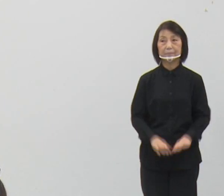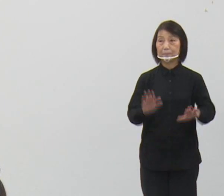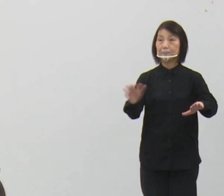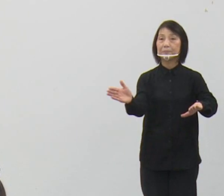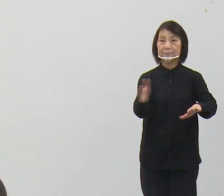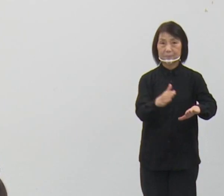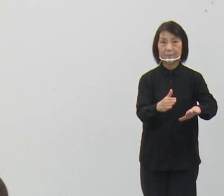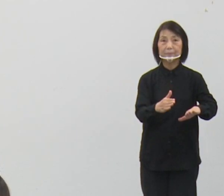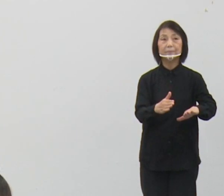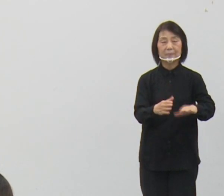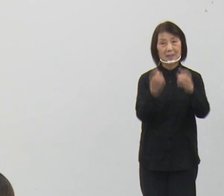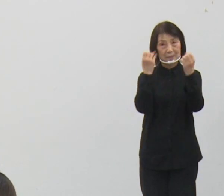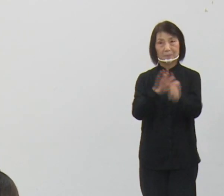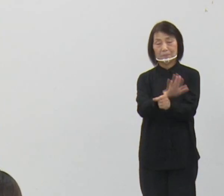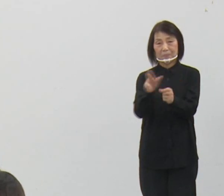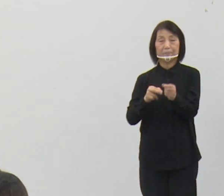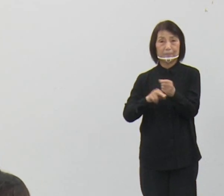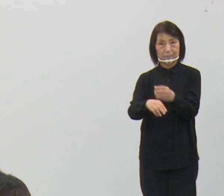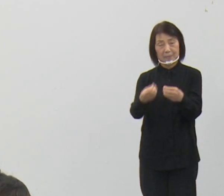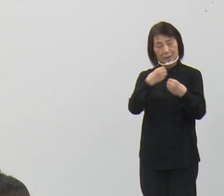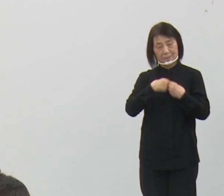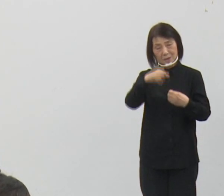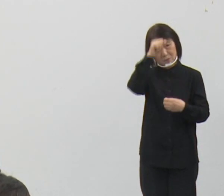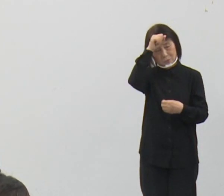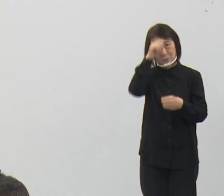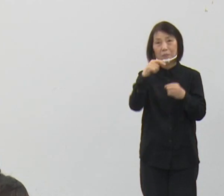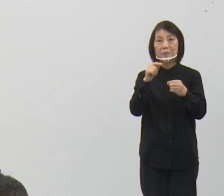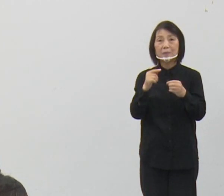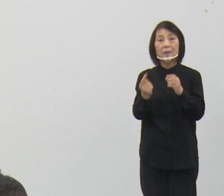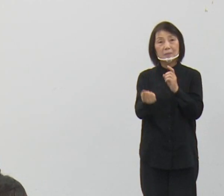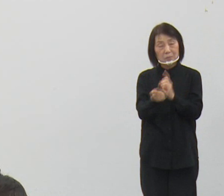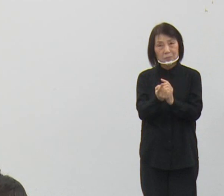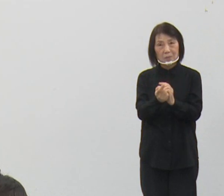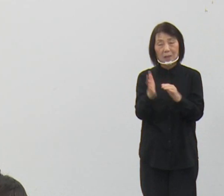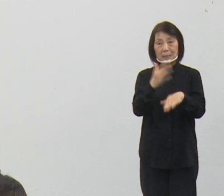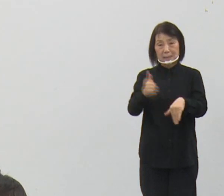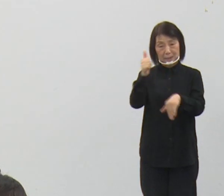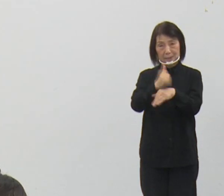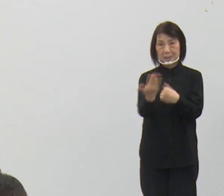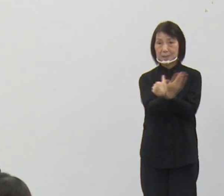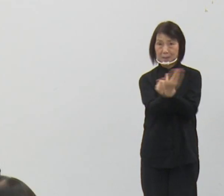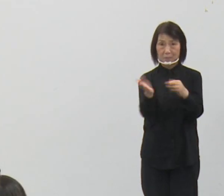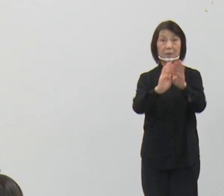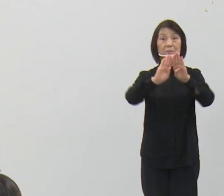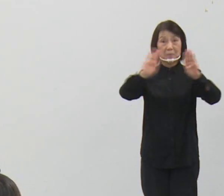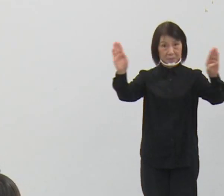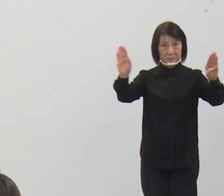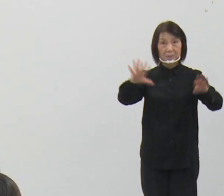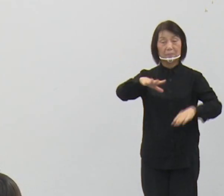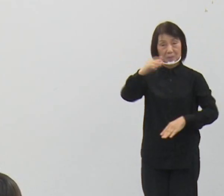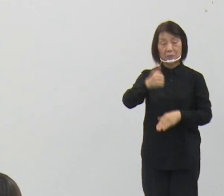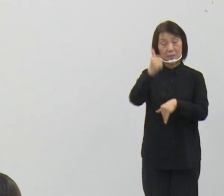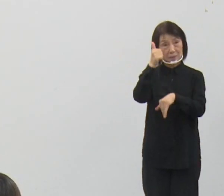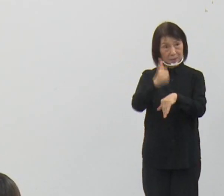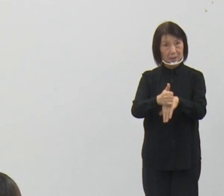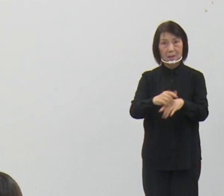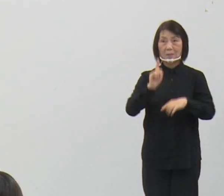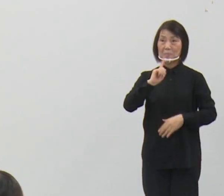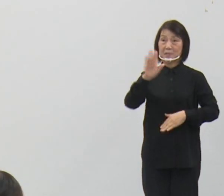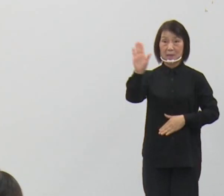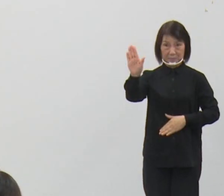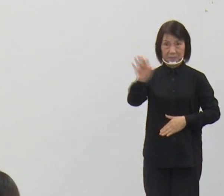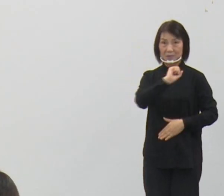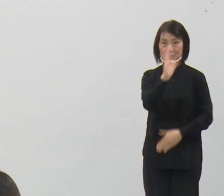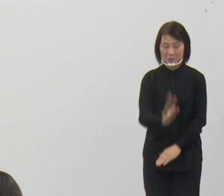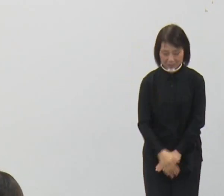ただいまより新型コロナウイルス感染症に関する知事記者会見を始めさせていただきます。まずはじめに知事からメッセージがありますの